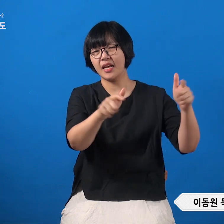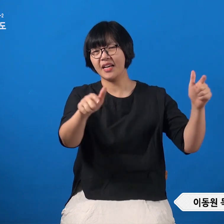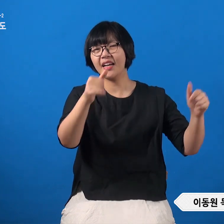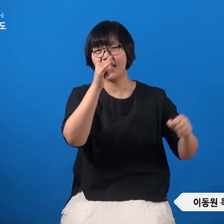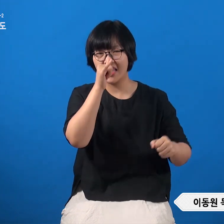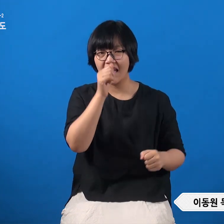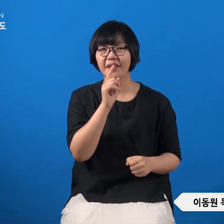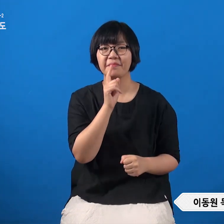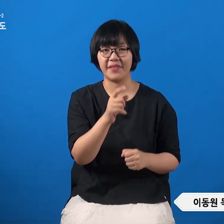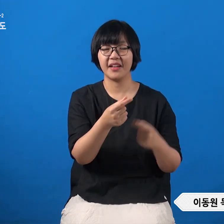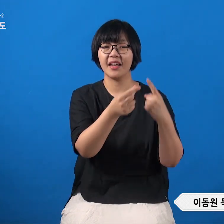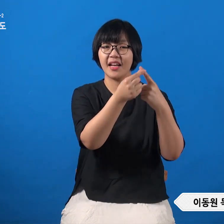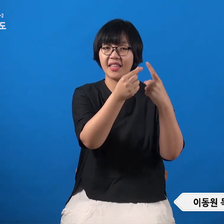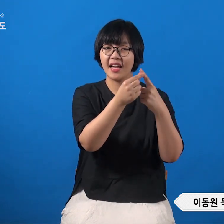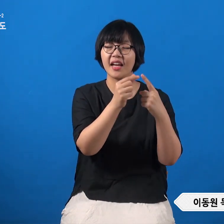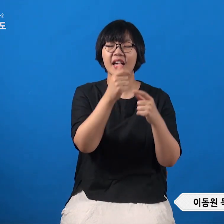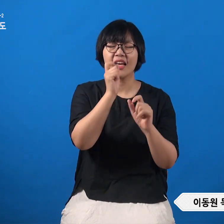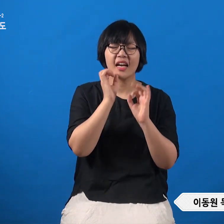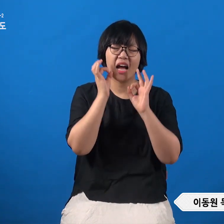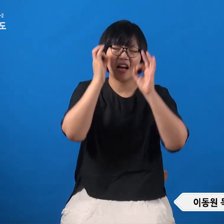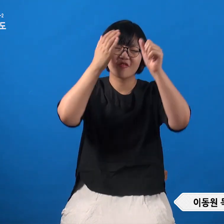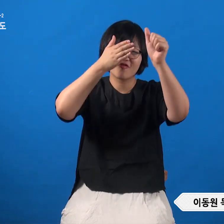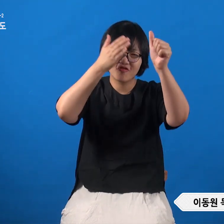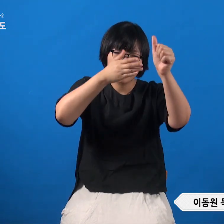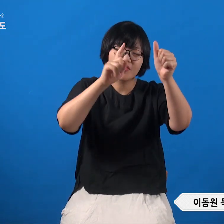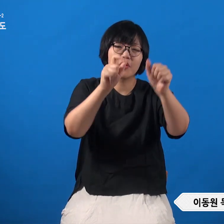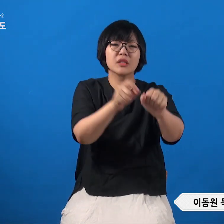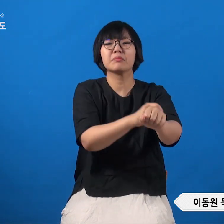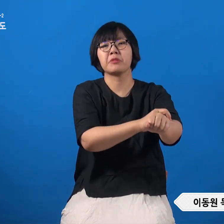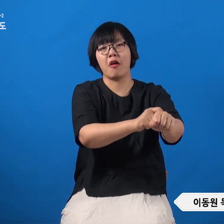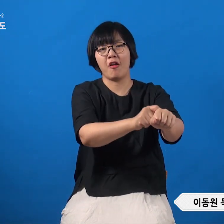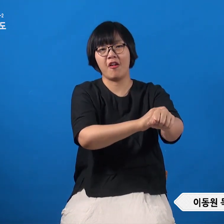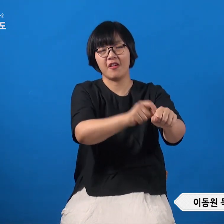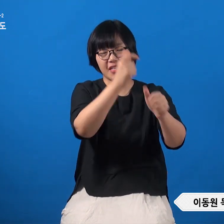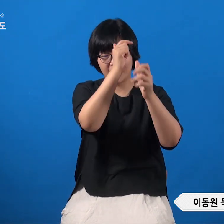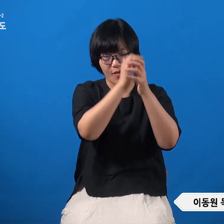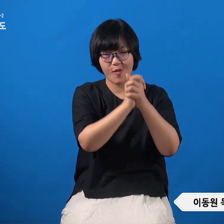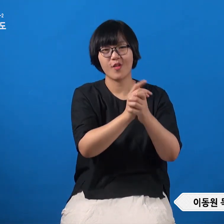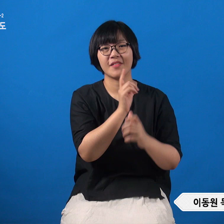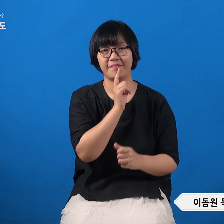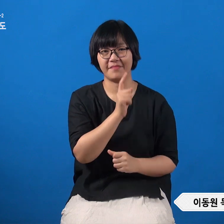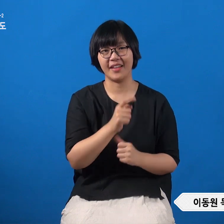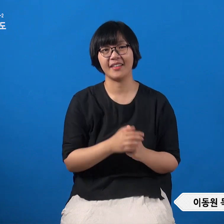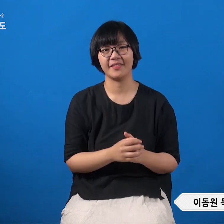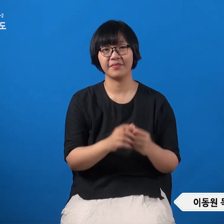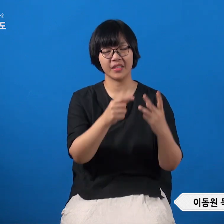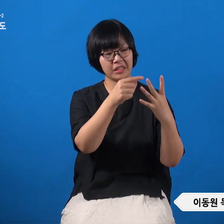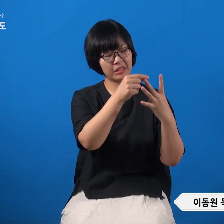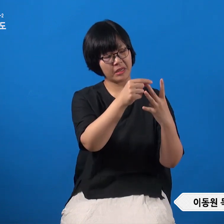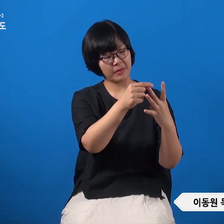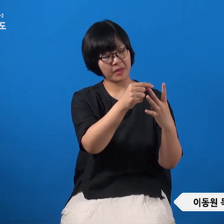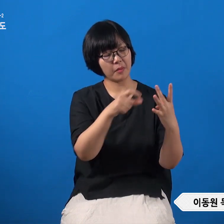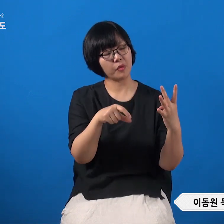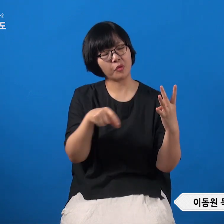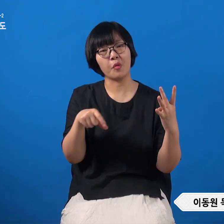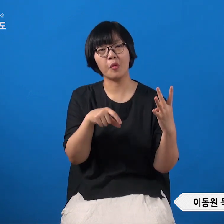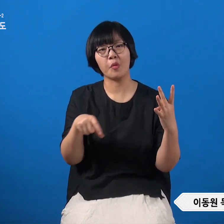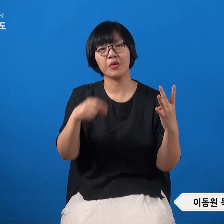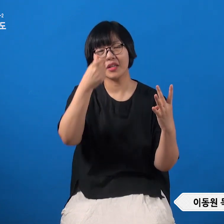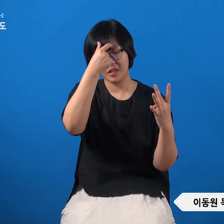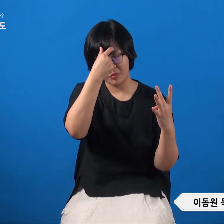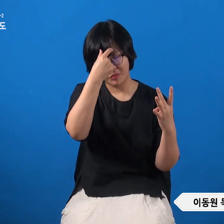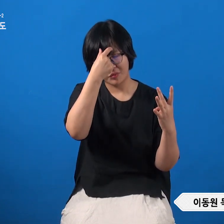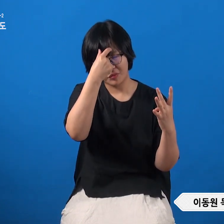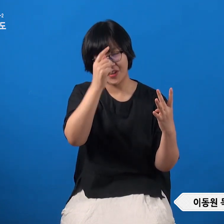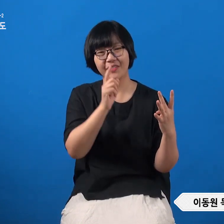말합니다. 처음에 나오는 간구는 특별한 기도, 아주 특별한 기도의 요청. 그 다음에 나오는 기도는 일반적